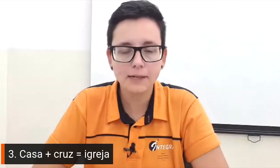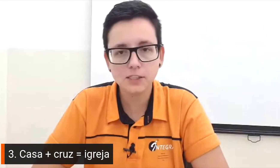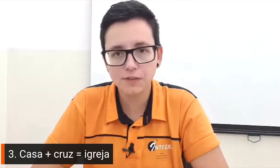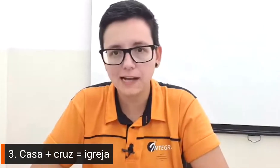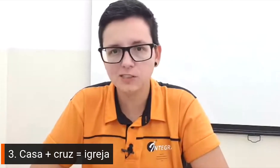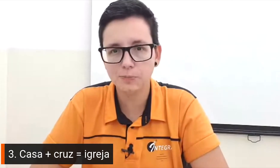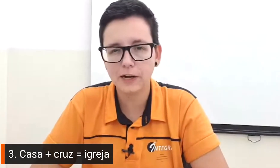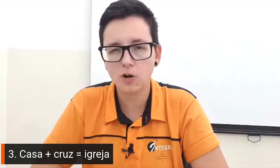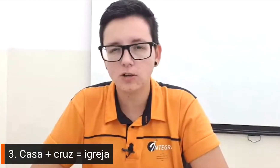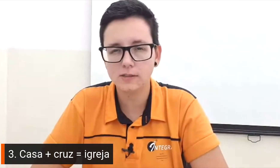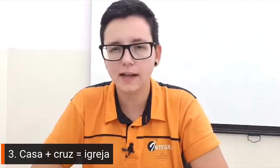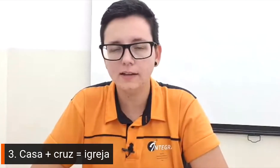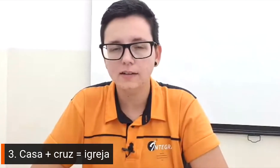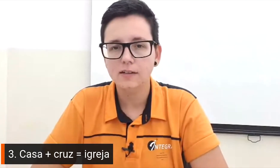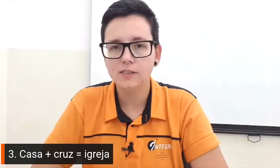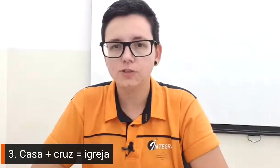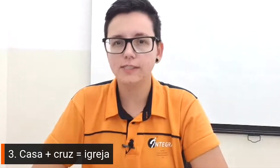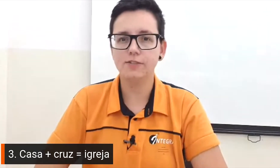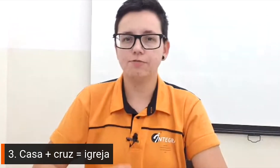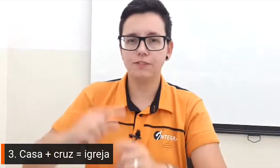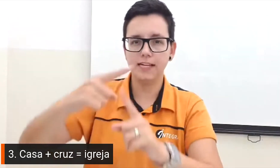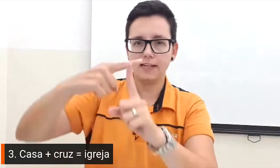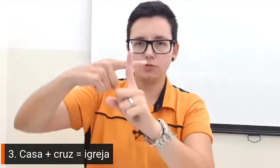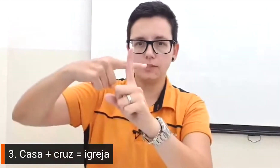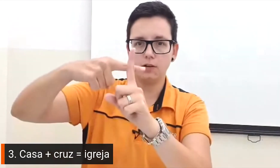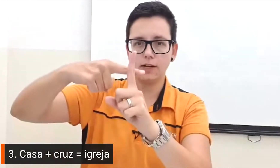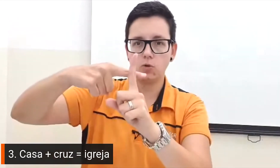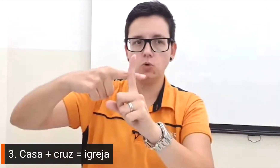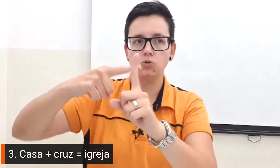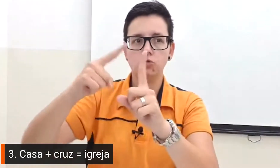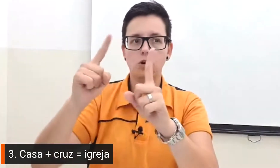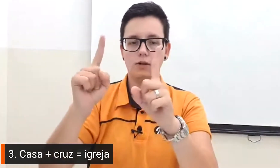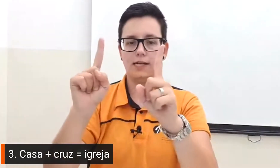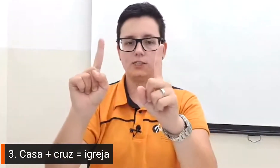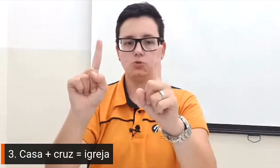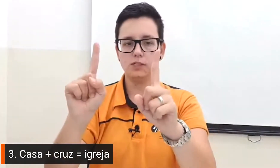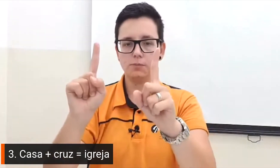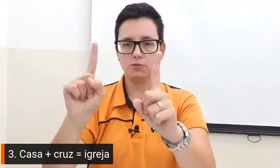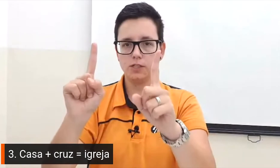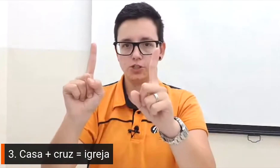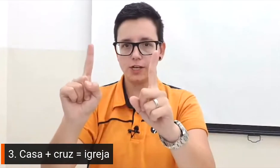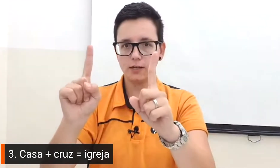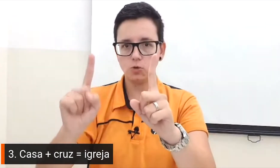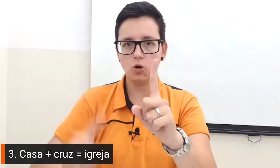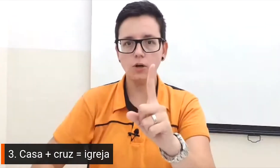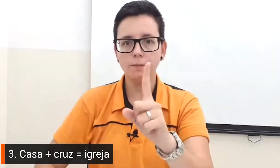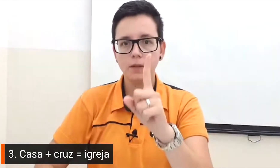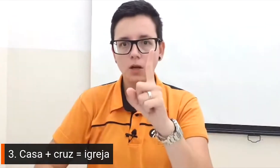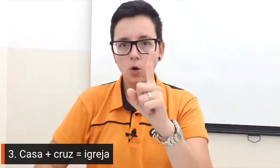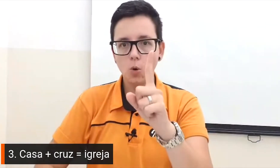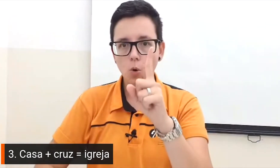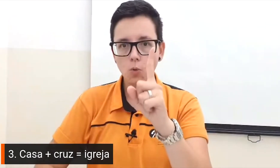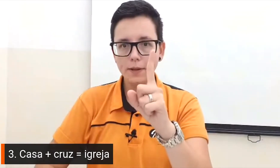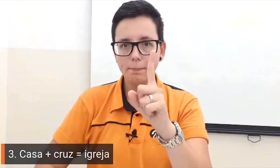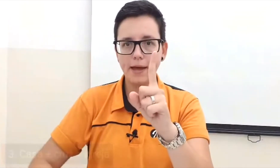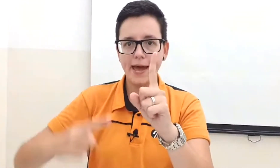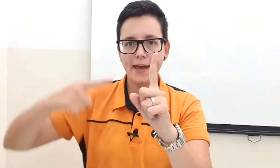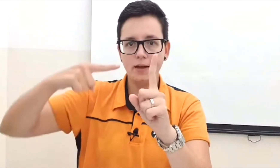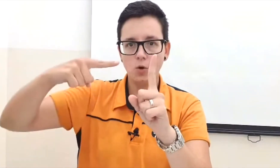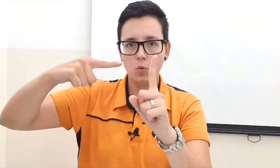mais fácil para nós, né? Se você fizer aqui o sinal da cruz, ó, as duas mãos em indicador, um em pé, o